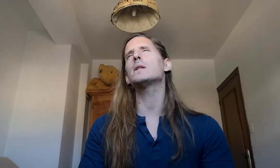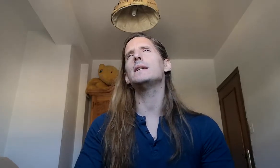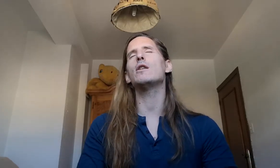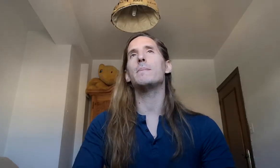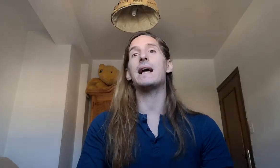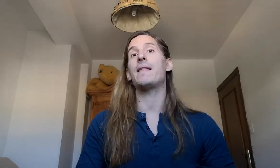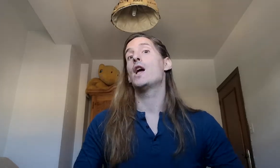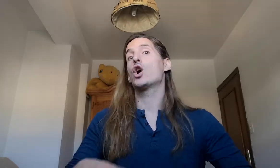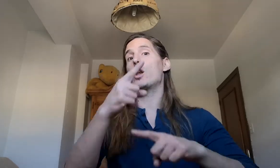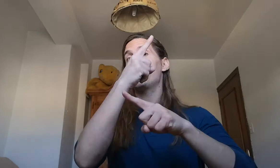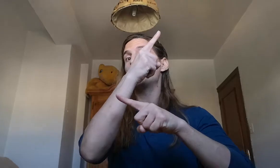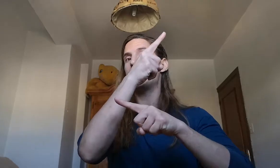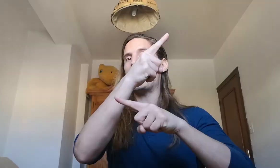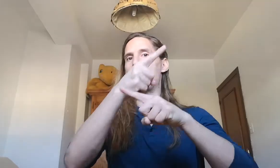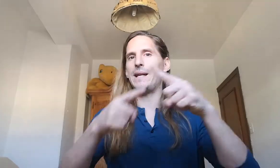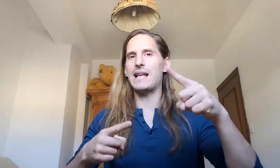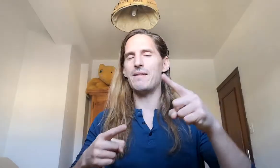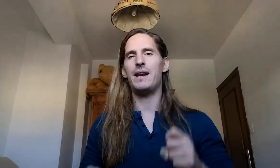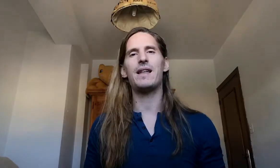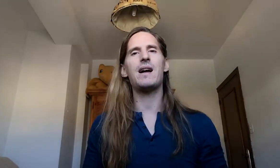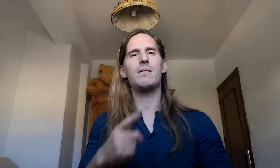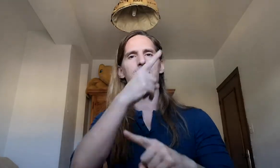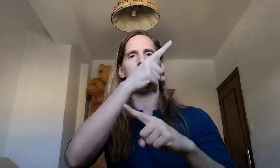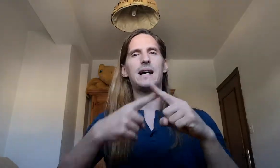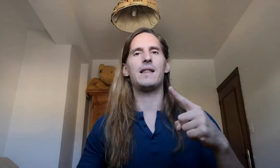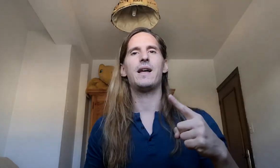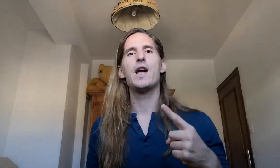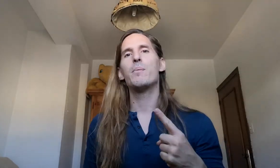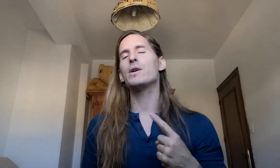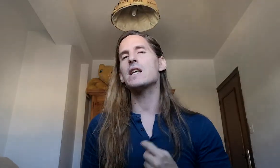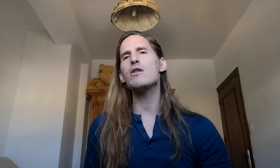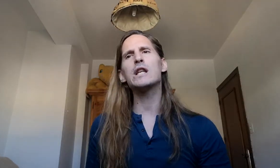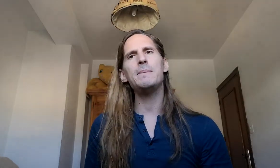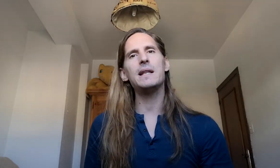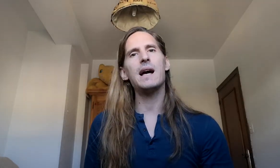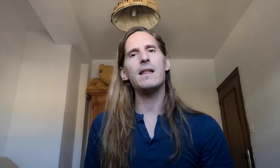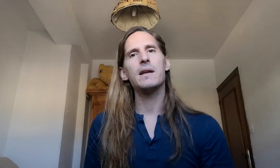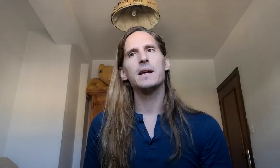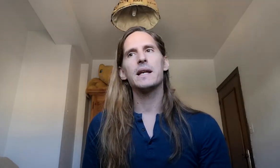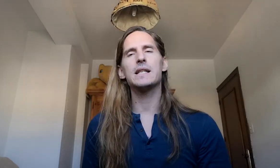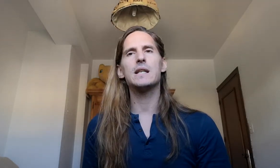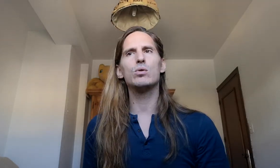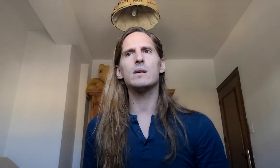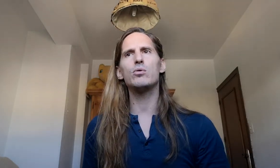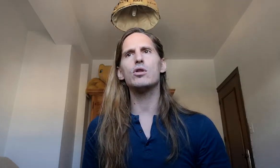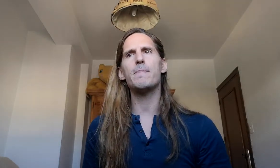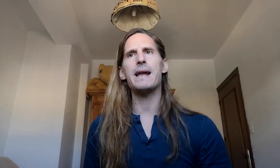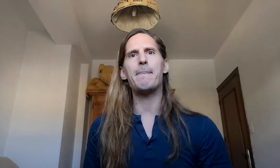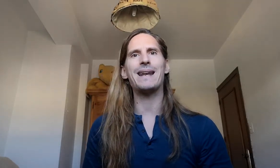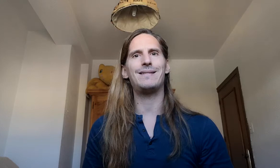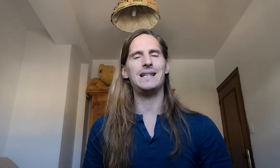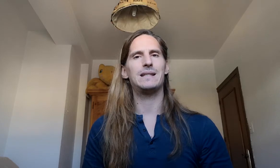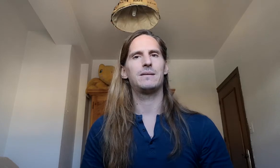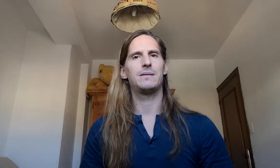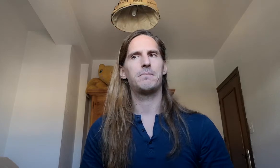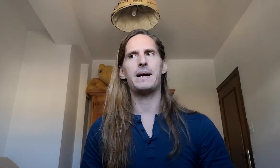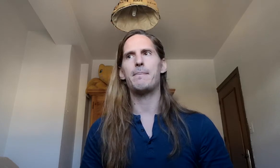siglo. Mirad, conocemos la mitad, ¿verdad? Mitad. Pues hay otra mitad que se usa mucho para partes. Para